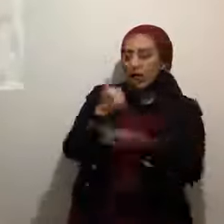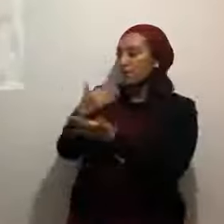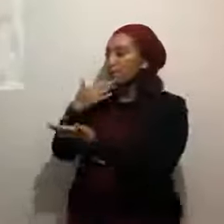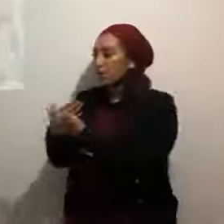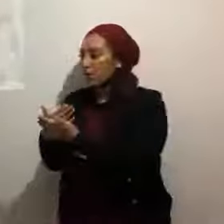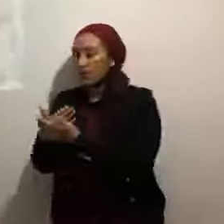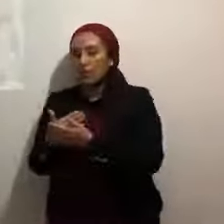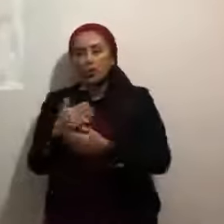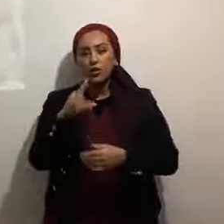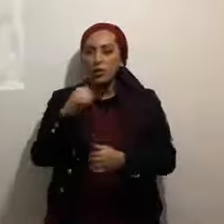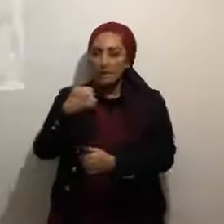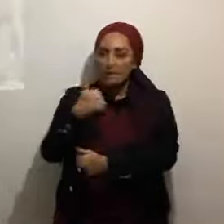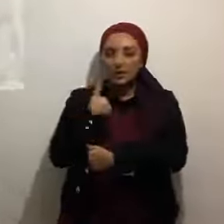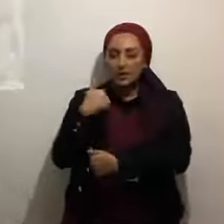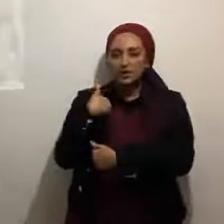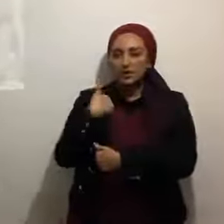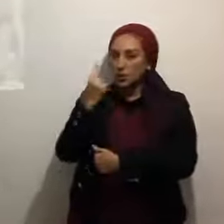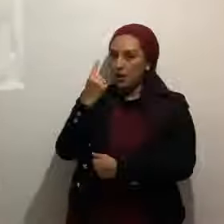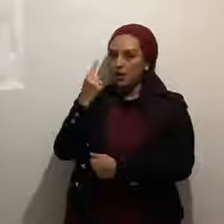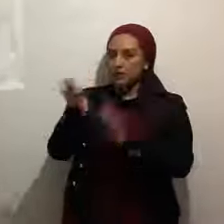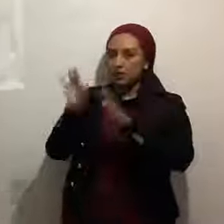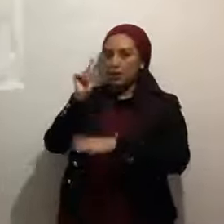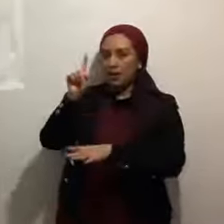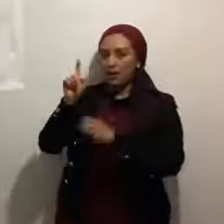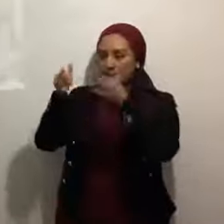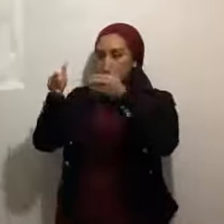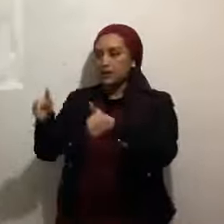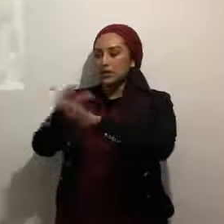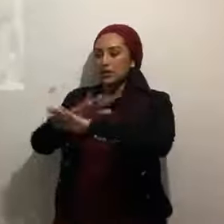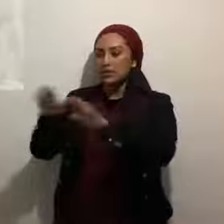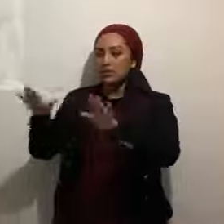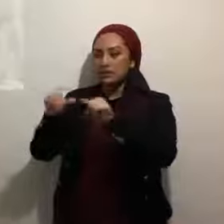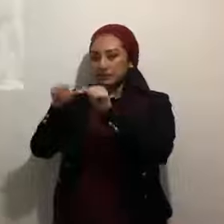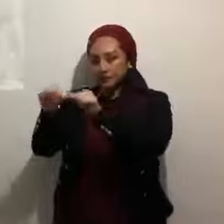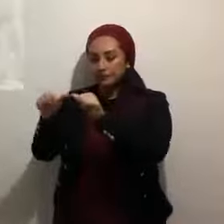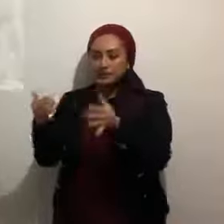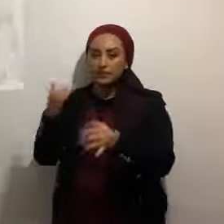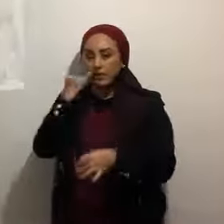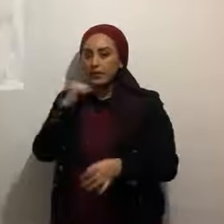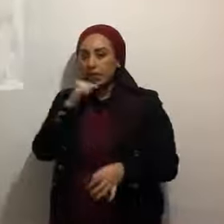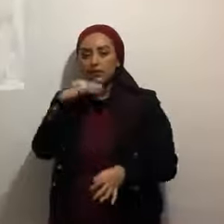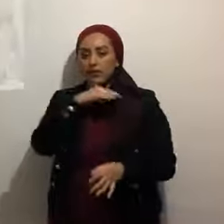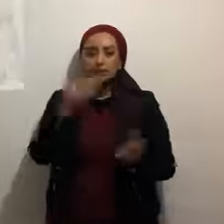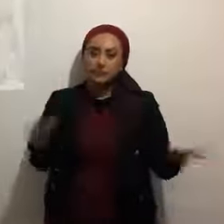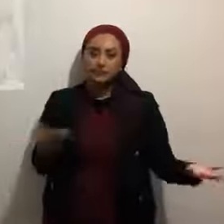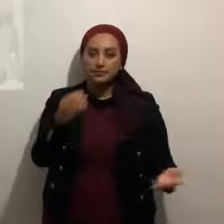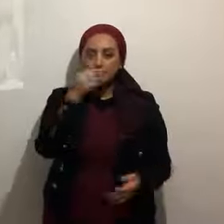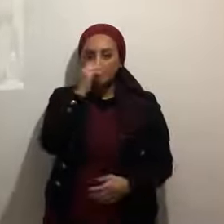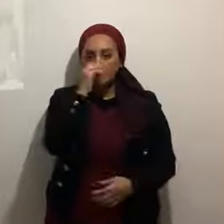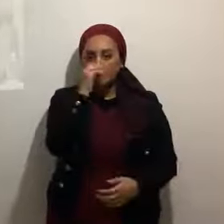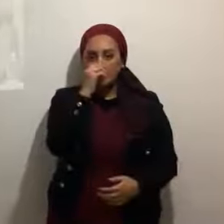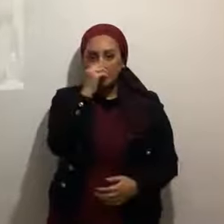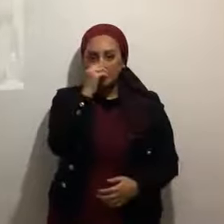el ejército contrario, pues no, sería un hipócrita, no sería recto, no sería